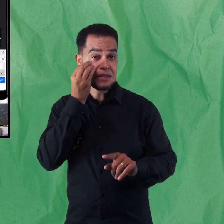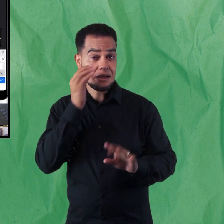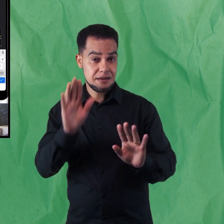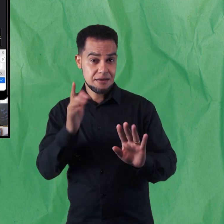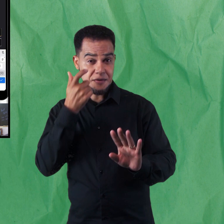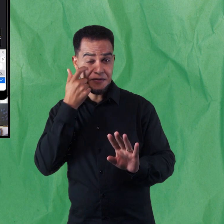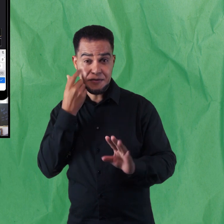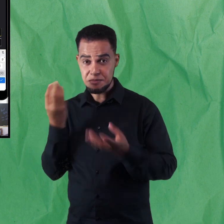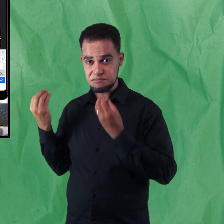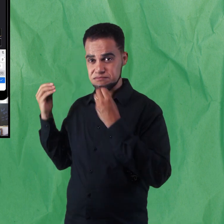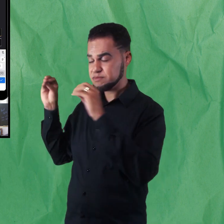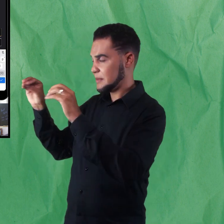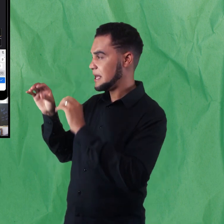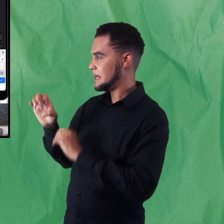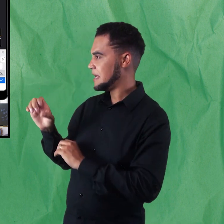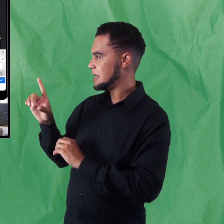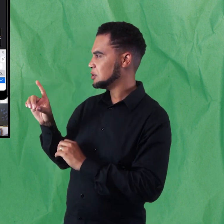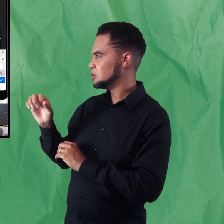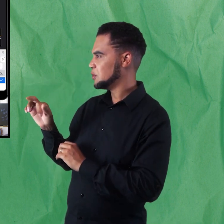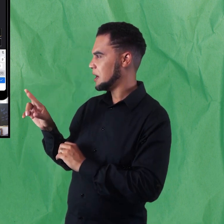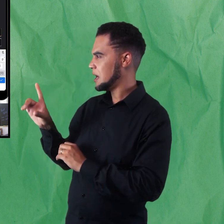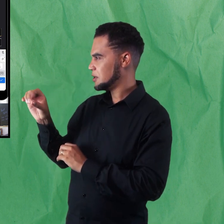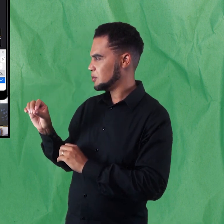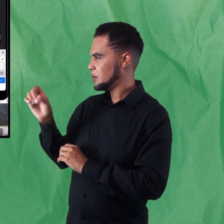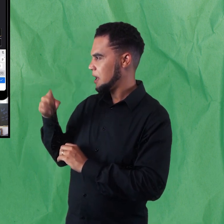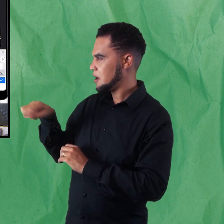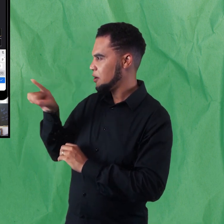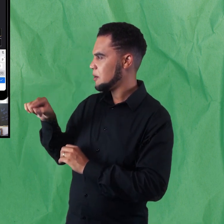tentar? Vamos colocar aqui